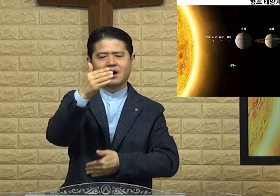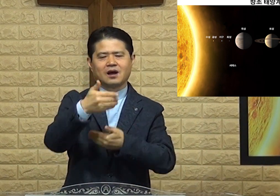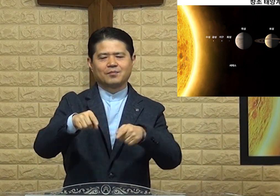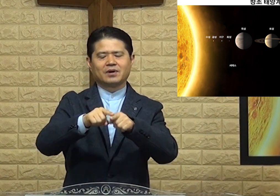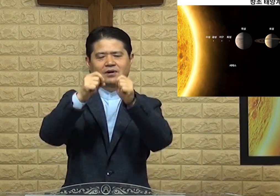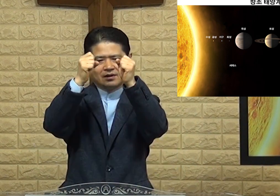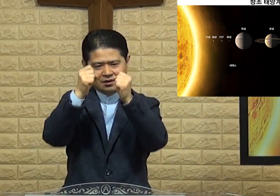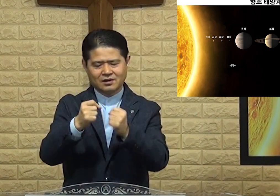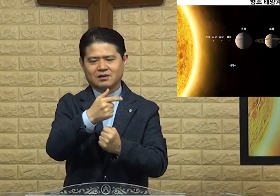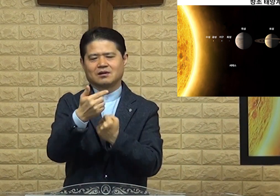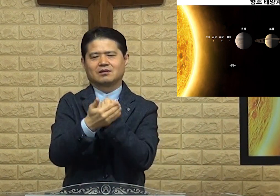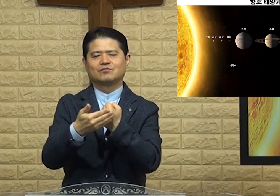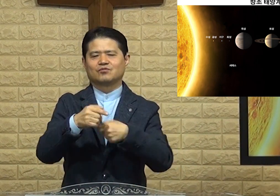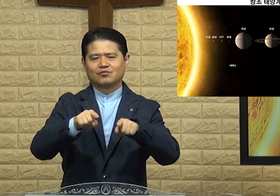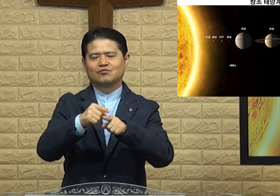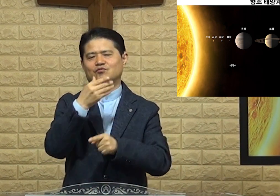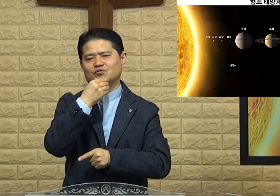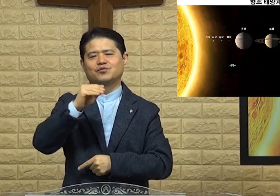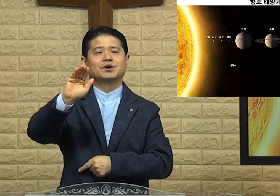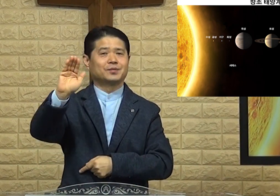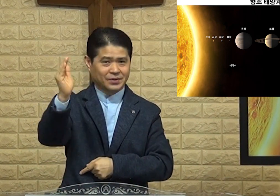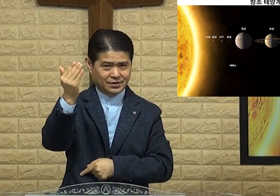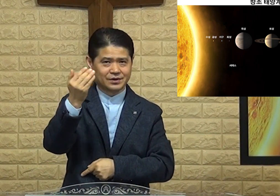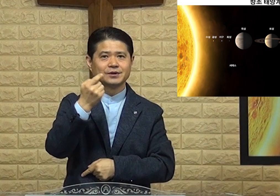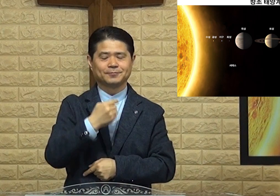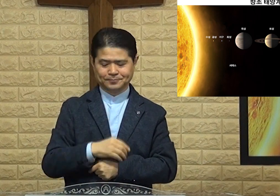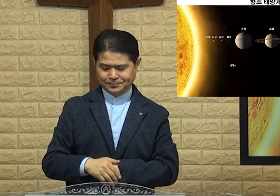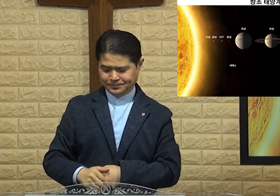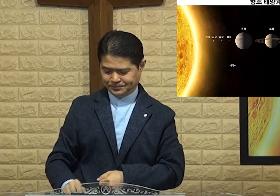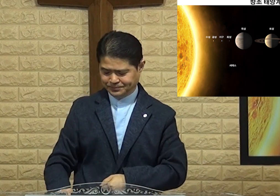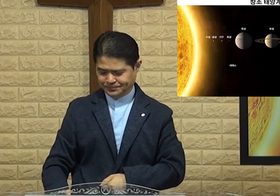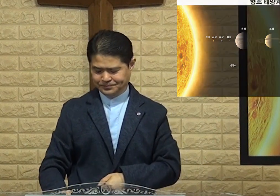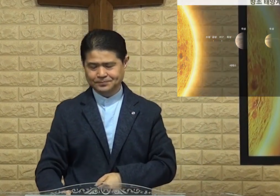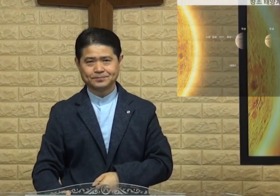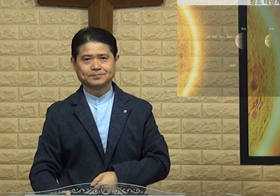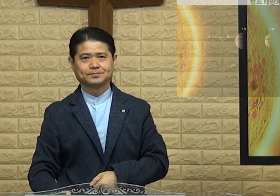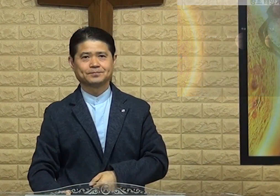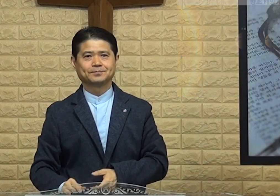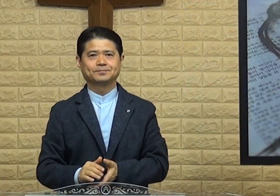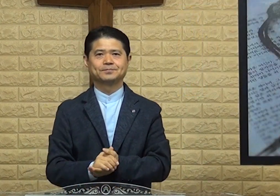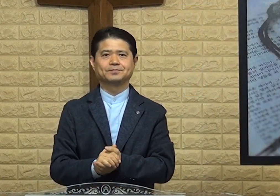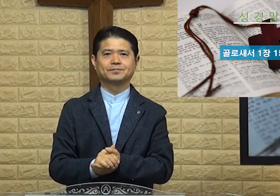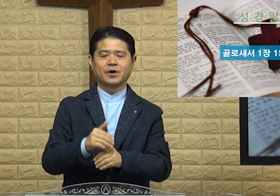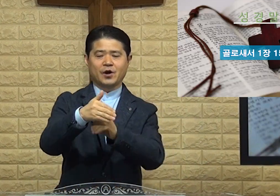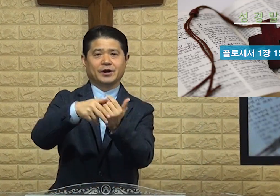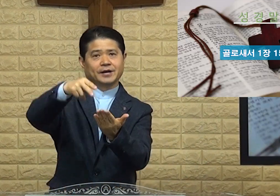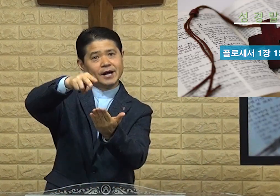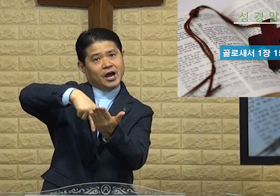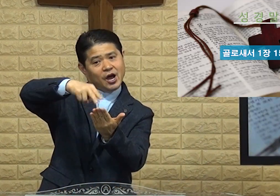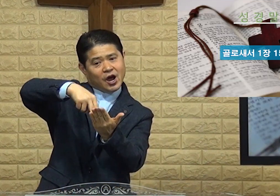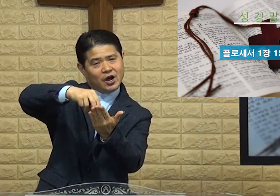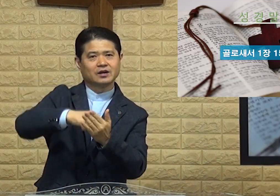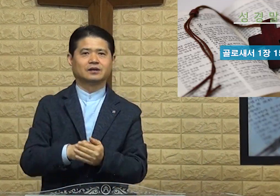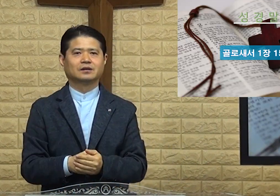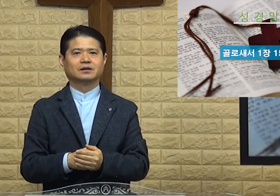못합니다. 하지만 하나님이 거하시기 때문에 우리가 은혜를 받은 줄로 생각하시길 바랍니다. 오늘